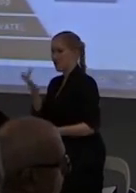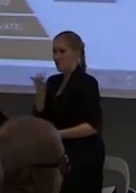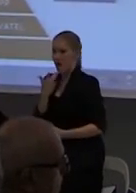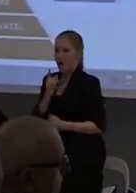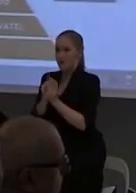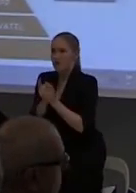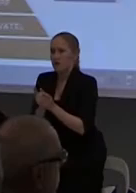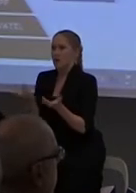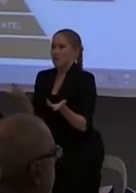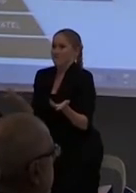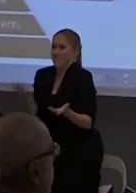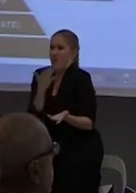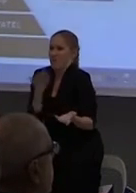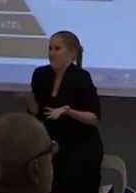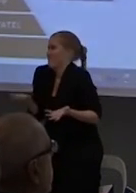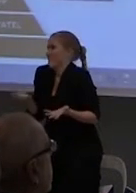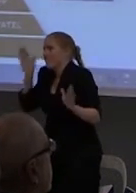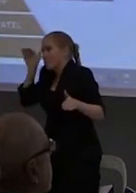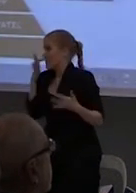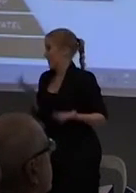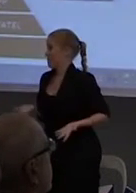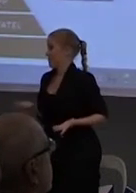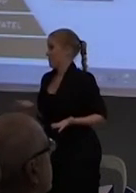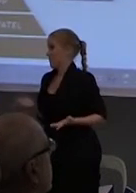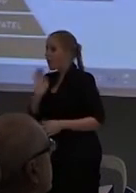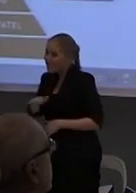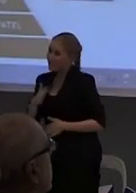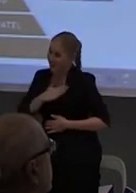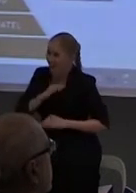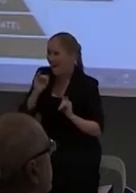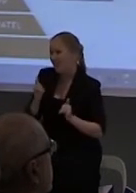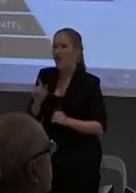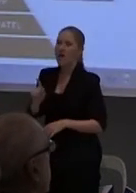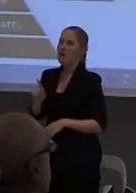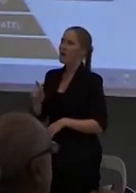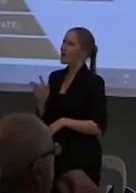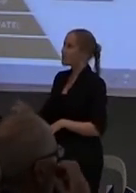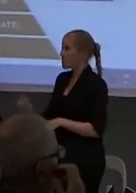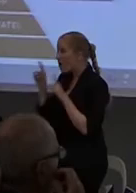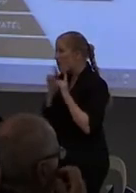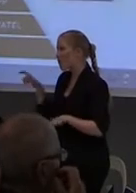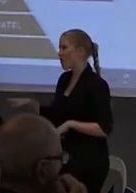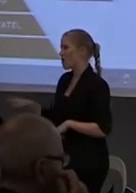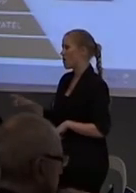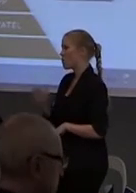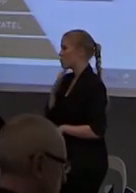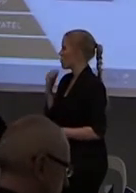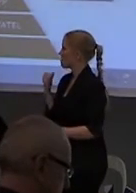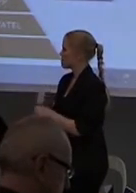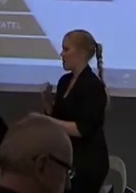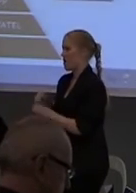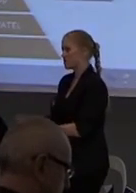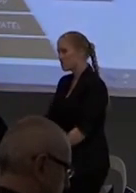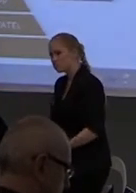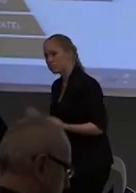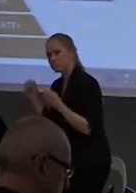rady. Mám svý děti ráda, ale třeba takový, že hluko mě poměrně hodně zaměstnává a já